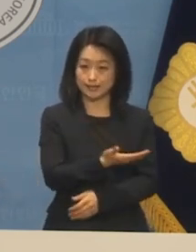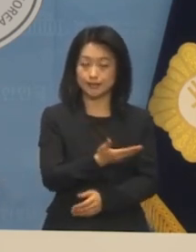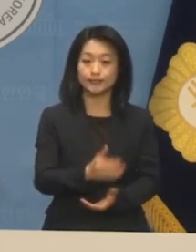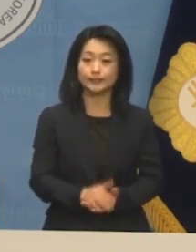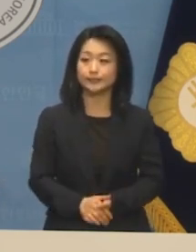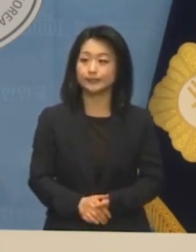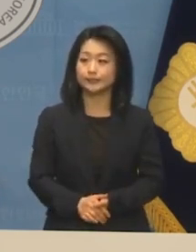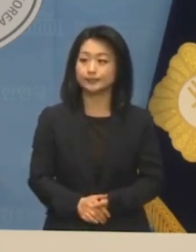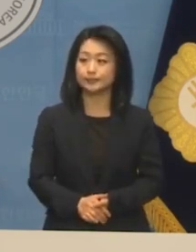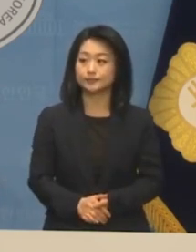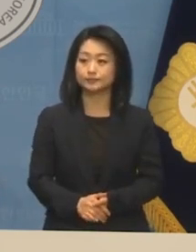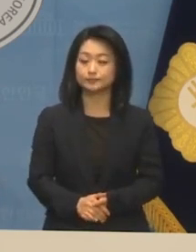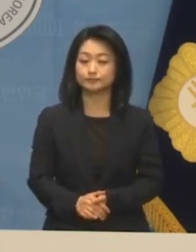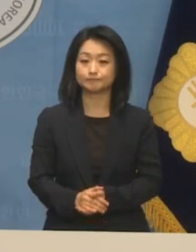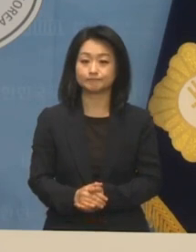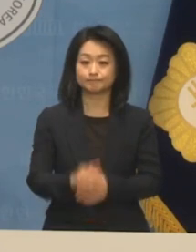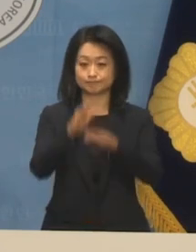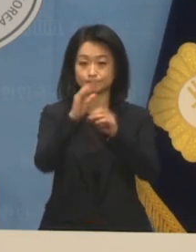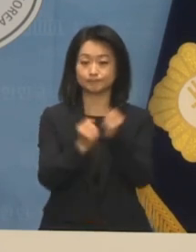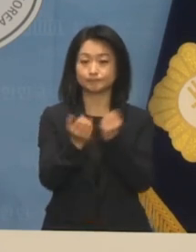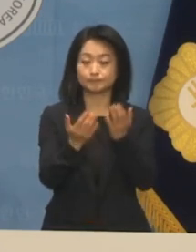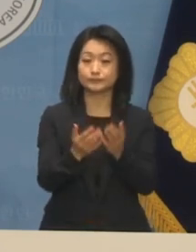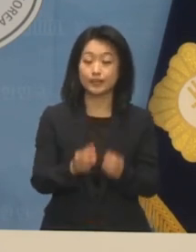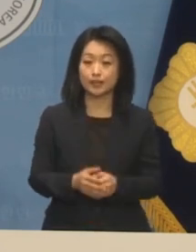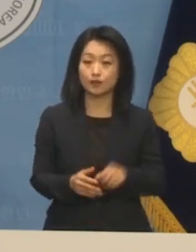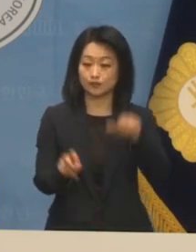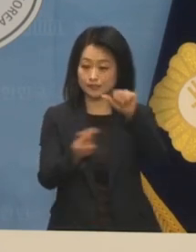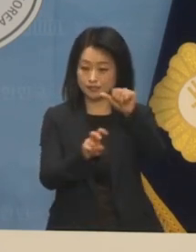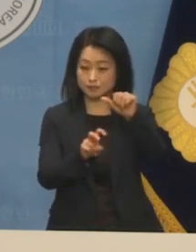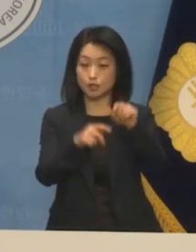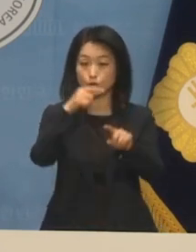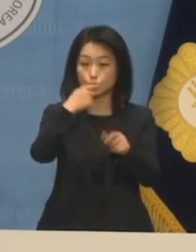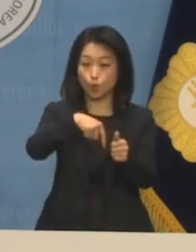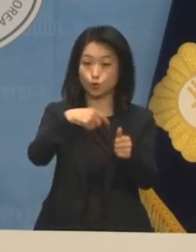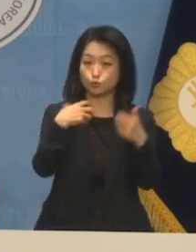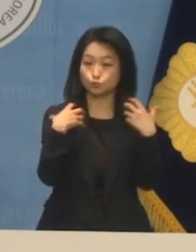네, 시작하겠습니다. 지난 20일 교육부 주최